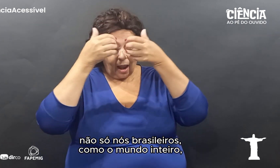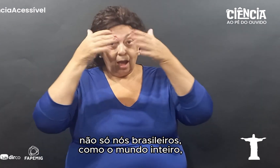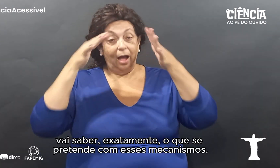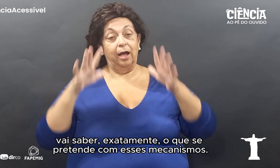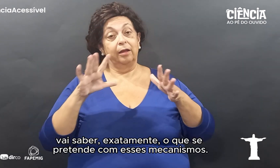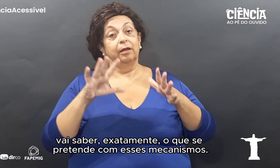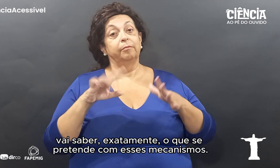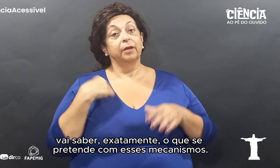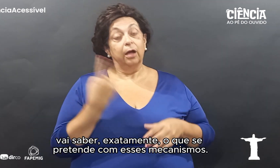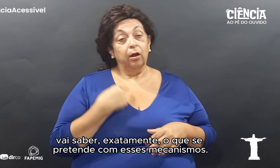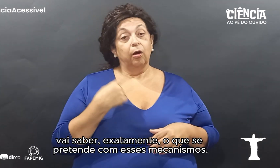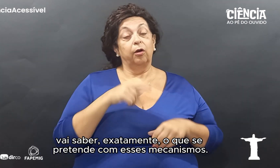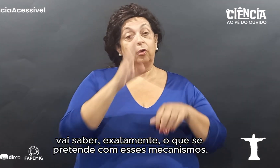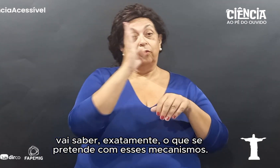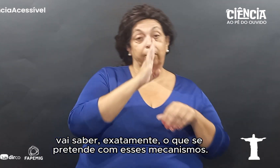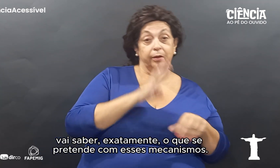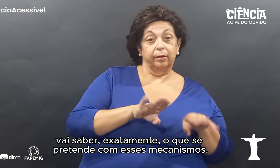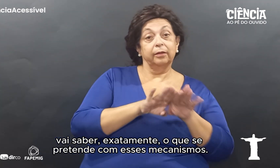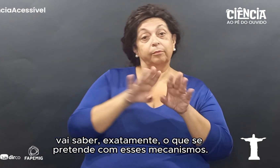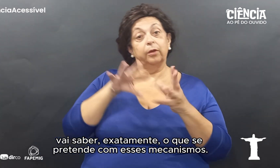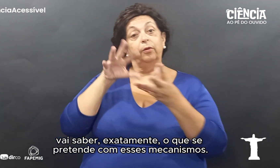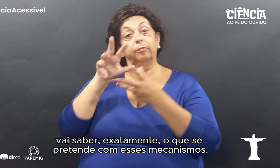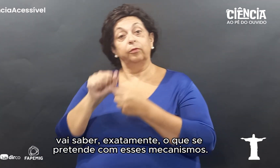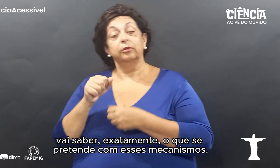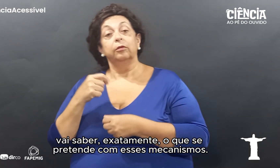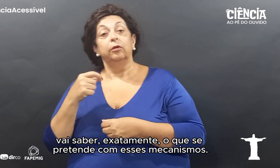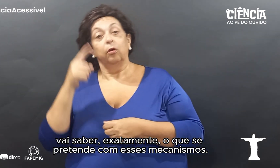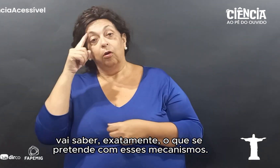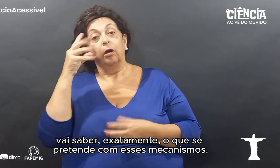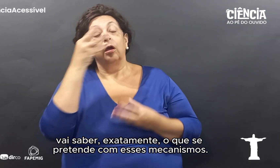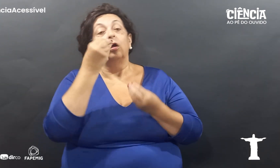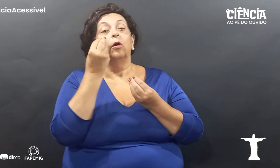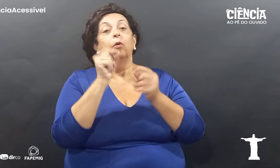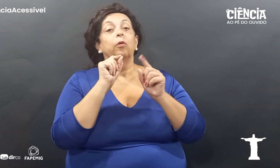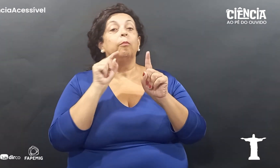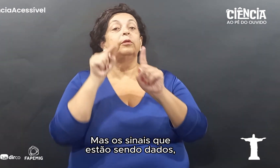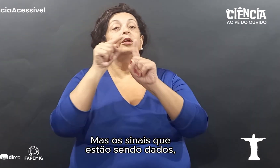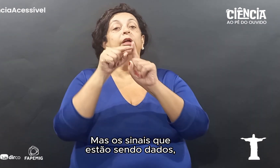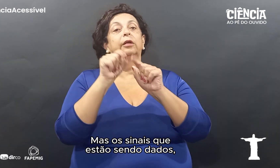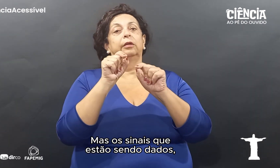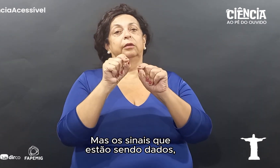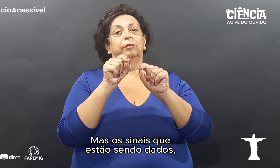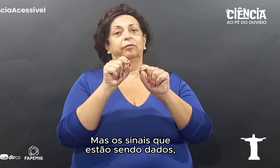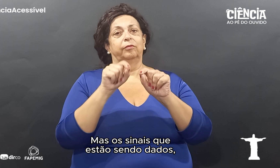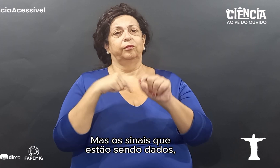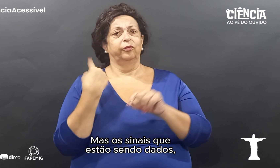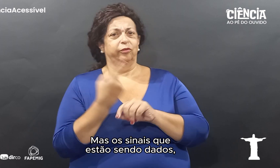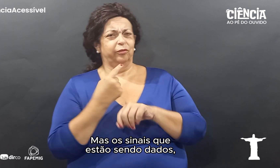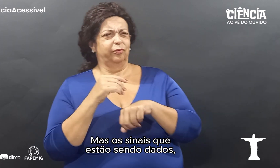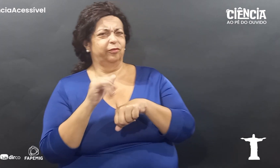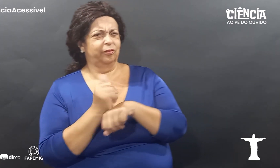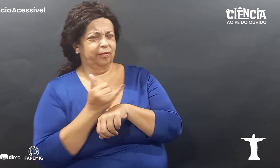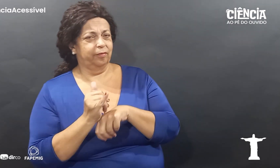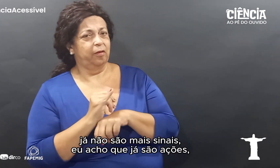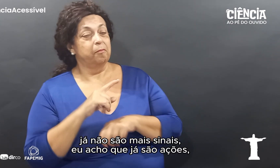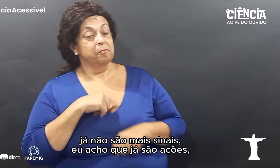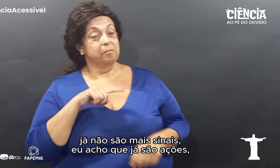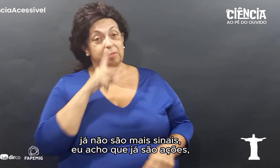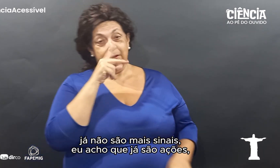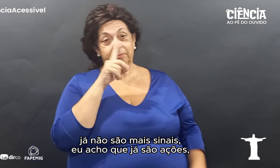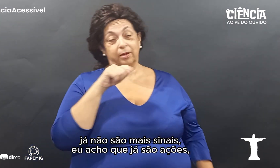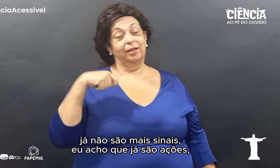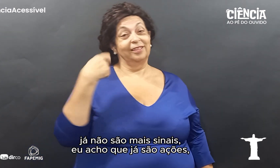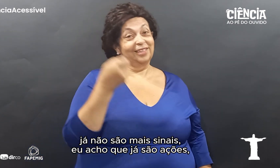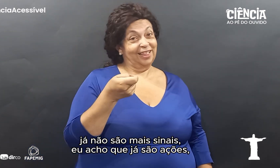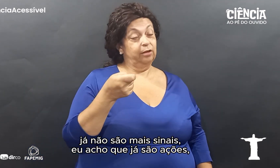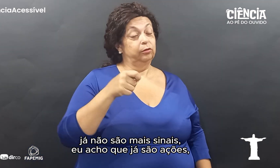mundo inteiro vai saber exatamente o que se pretende com esses mecanismos. Mas os sinais que estão sendo dados, já não são